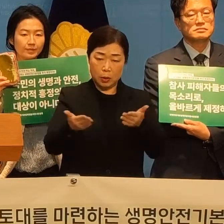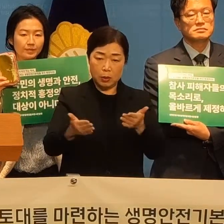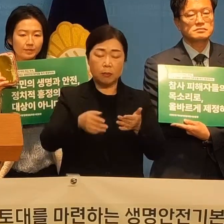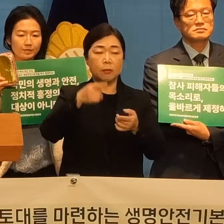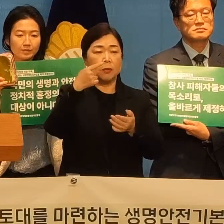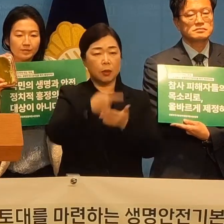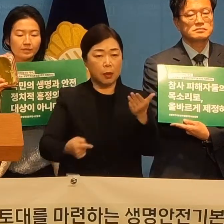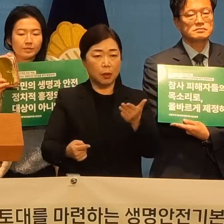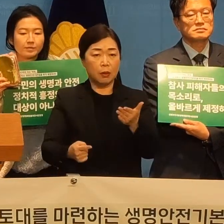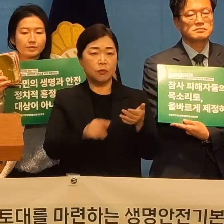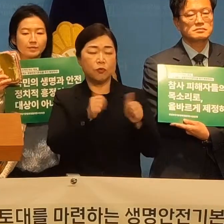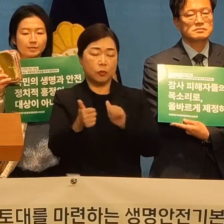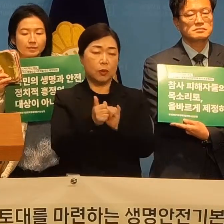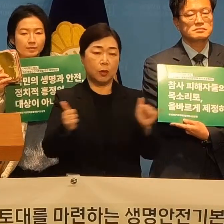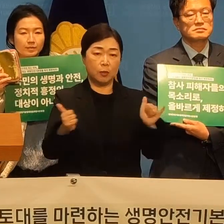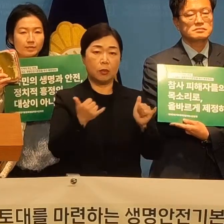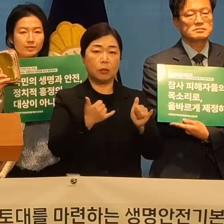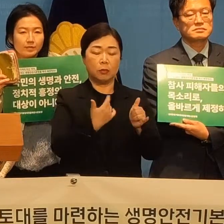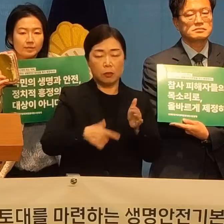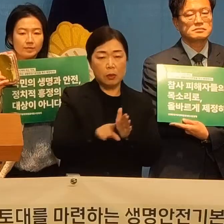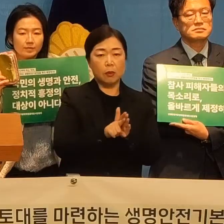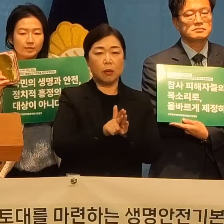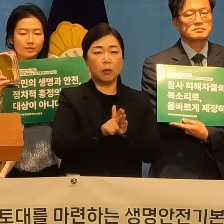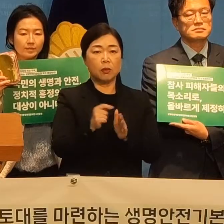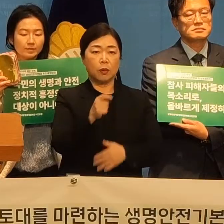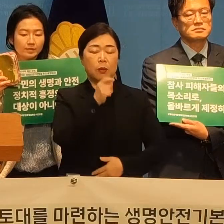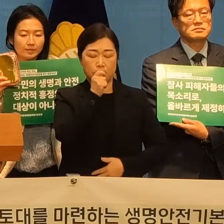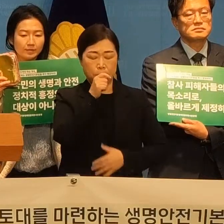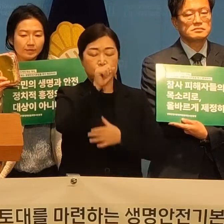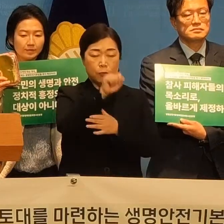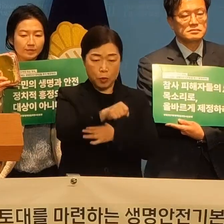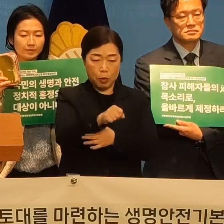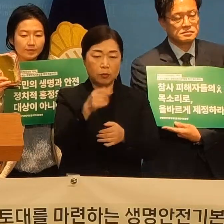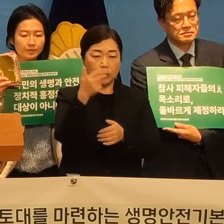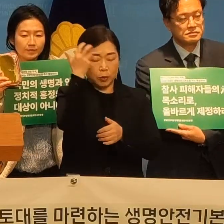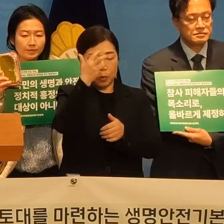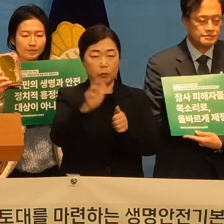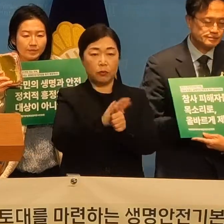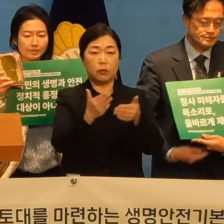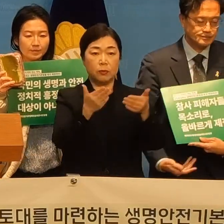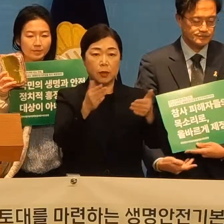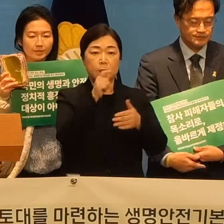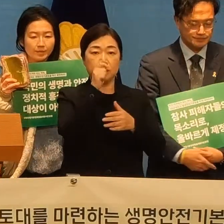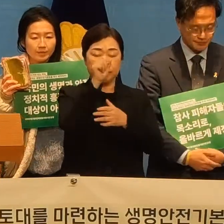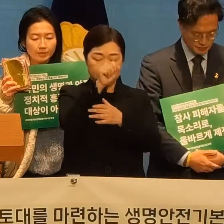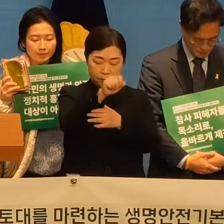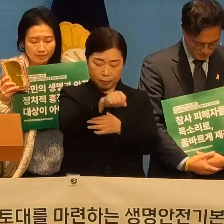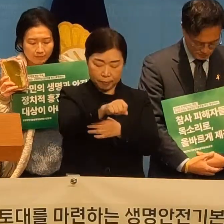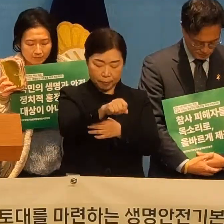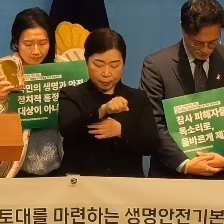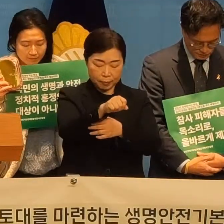시민과 노동자들을 위해서 간략히 묵념을 하면서 진행하도록 하겠습니다. 일동 묵념.